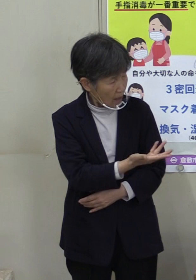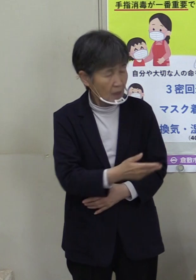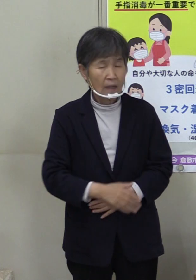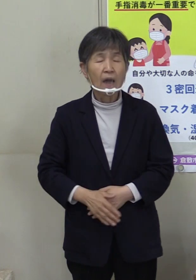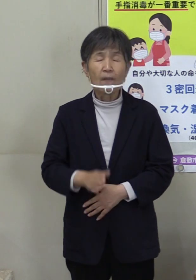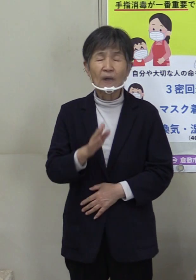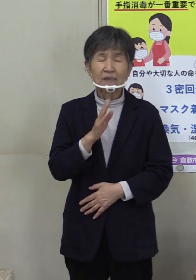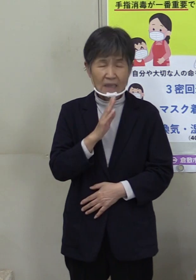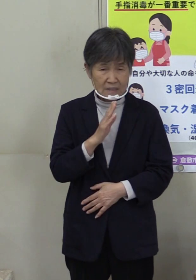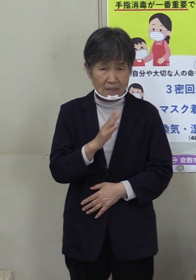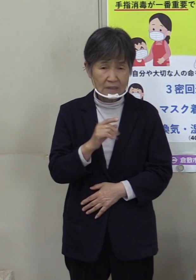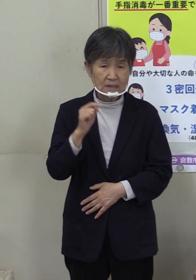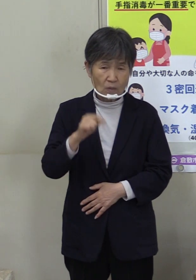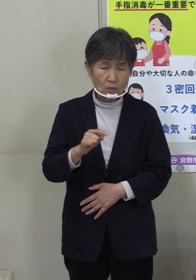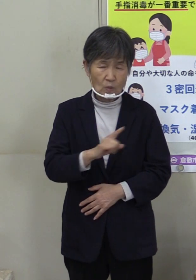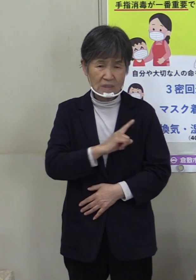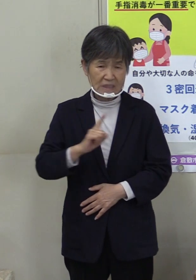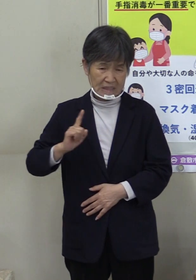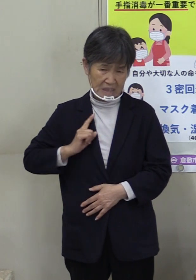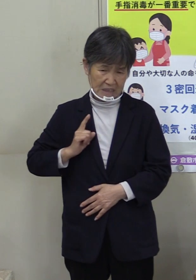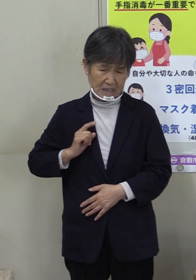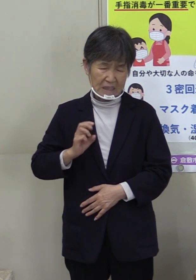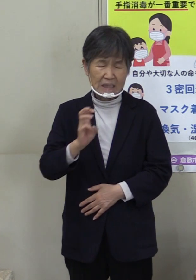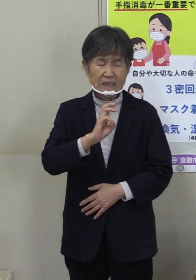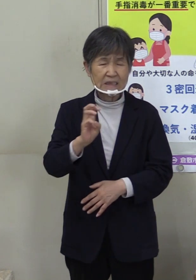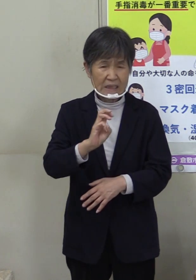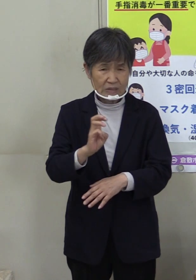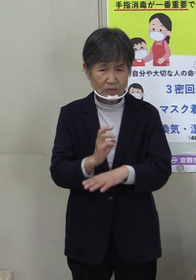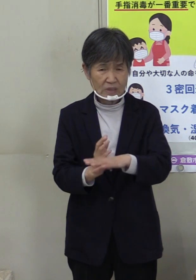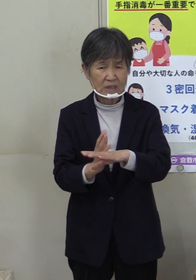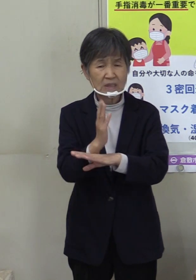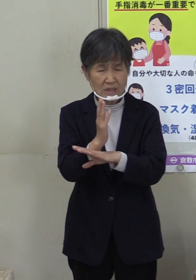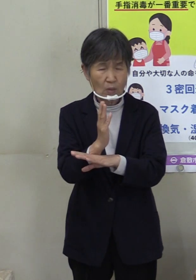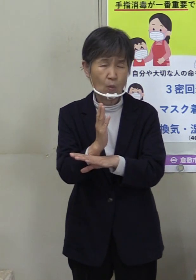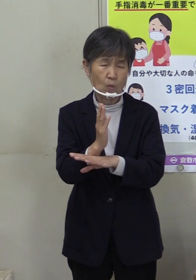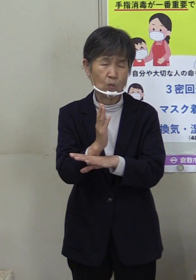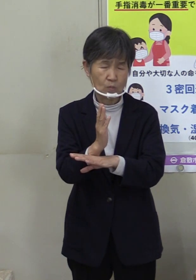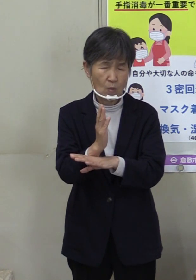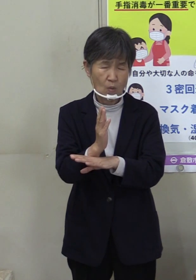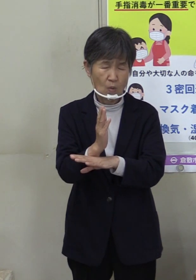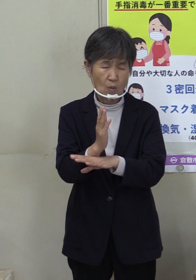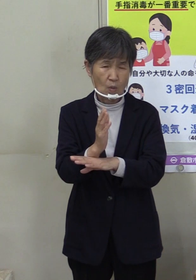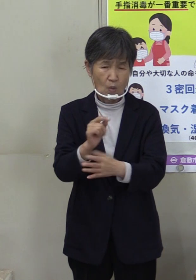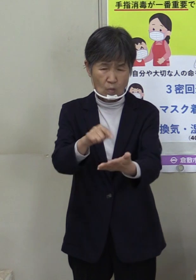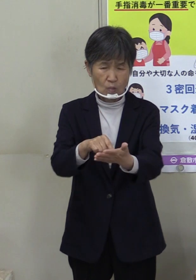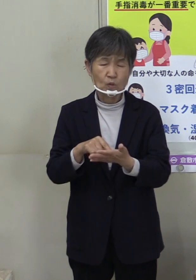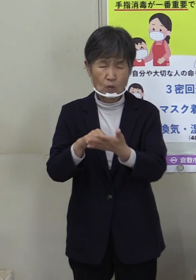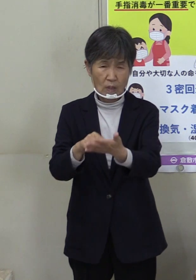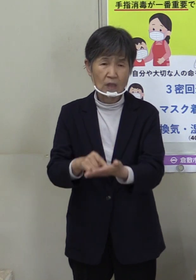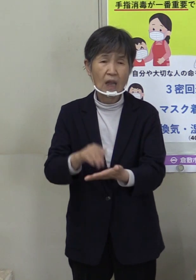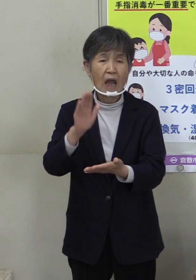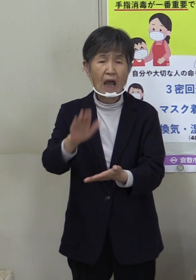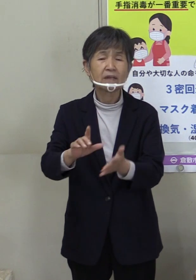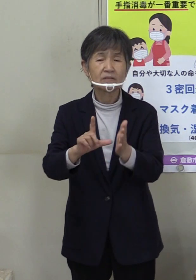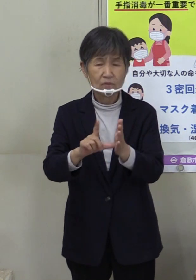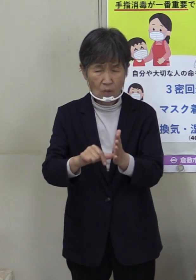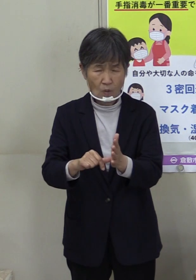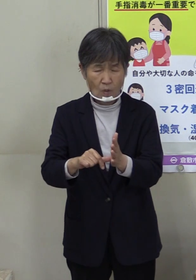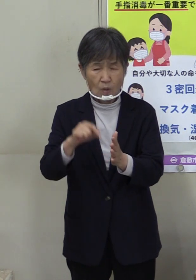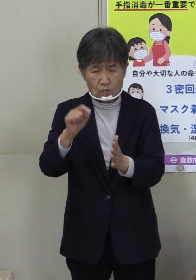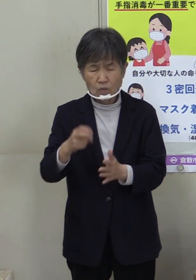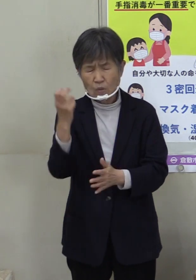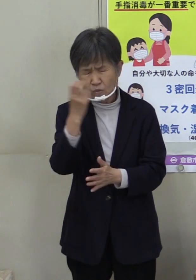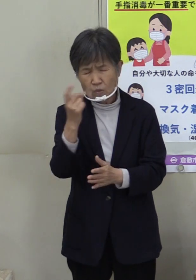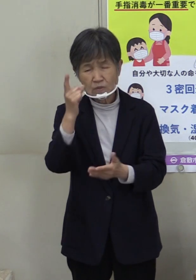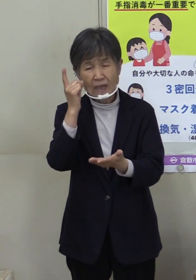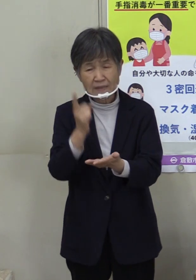確かにこの1日あたりですね、30人を超えるぐらいの届け出がございますと、その調査だ